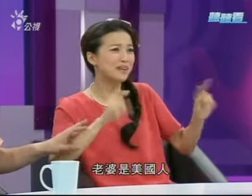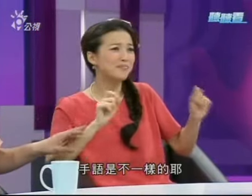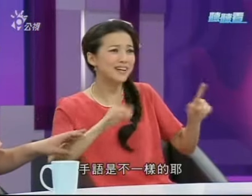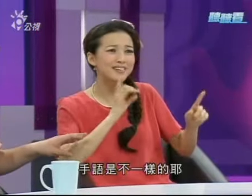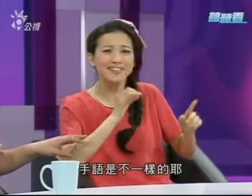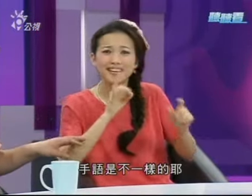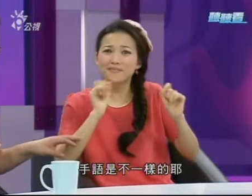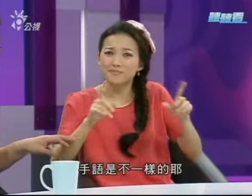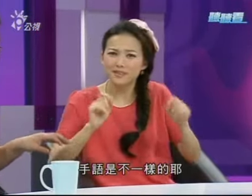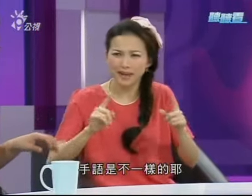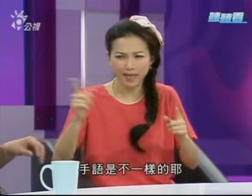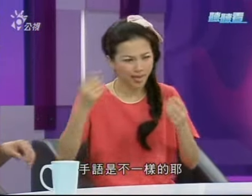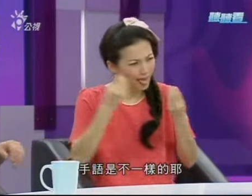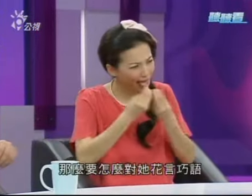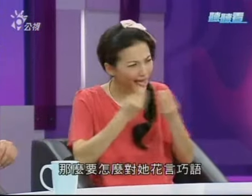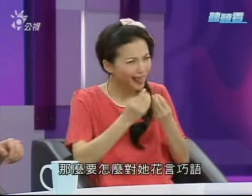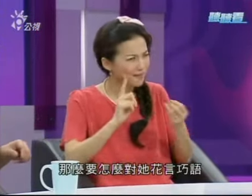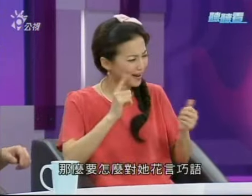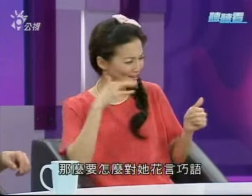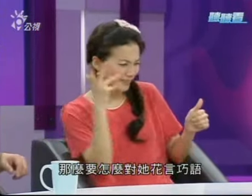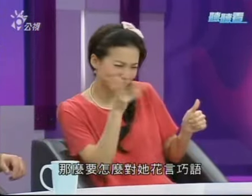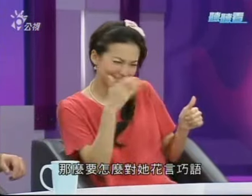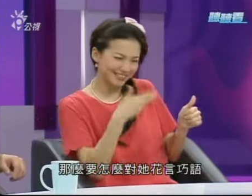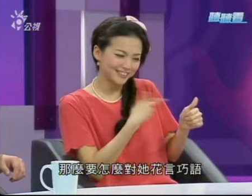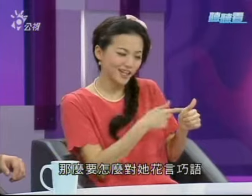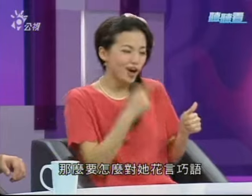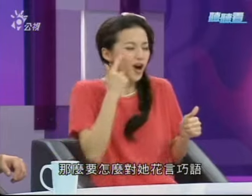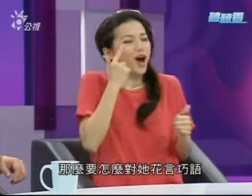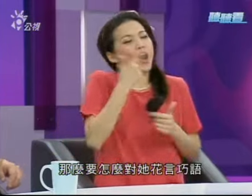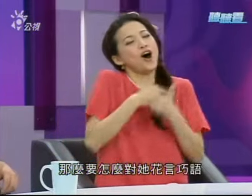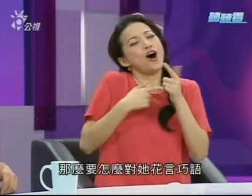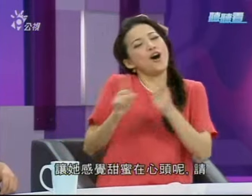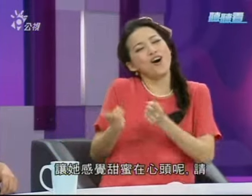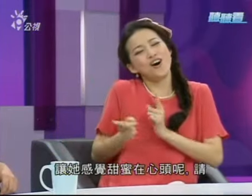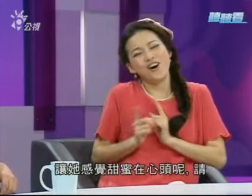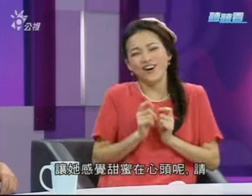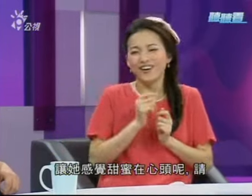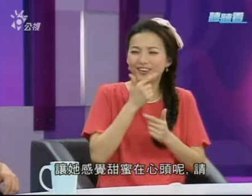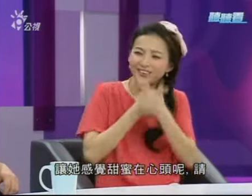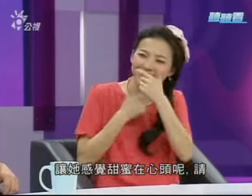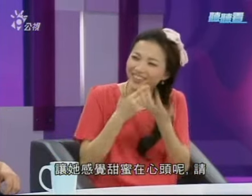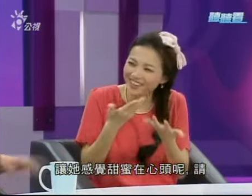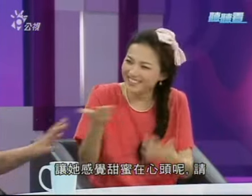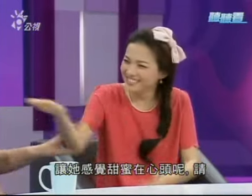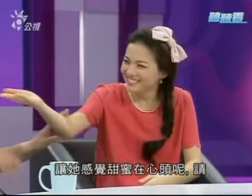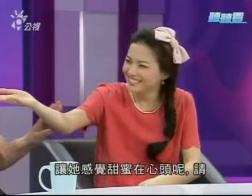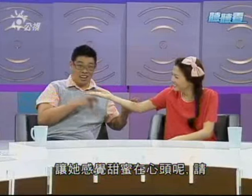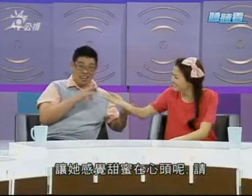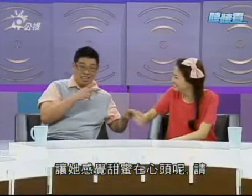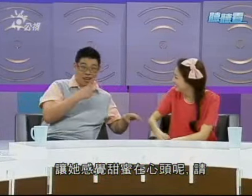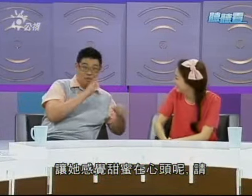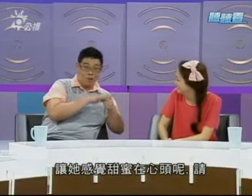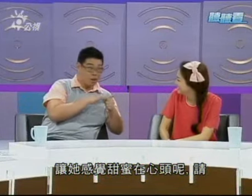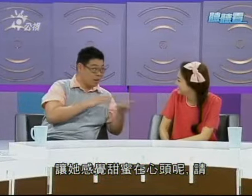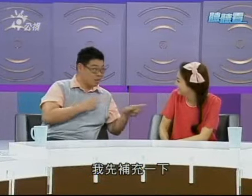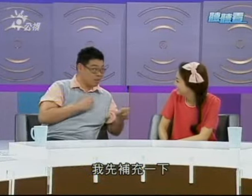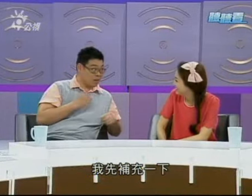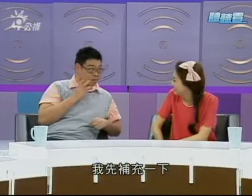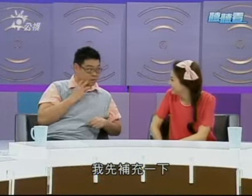手语是不一样的那么要怎么对他花言巧语让他感觉甜蜜在心头呢我先补充一下